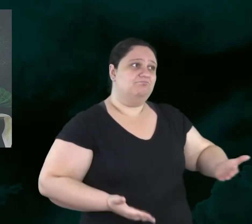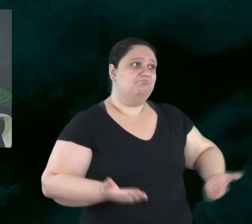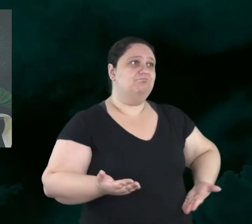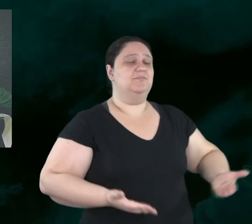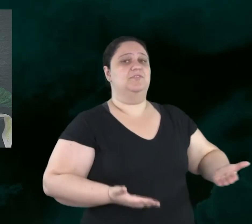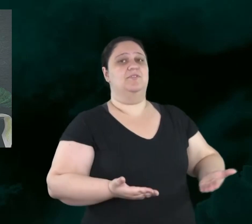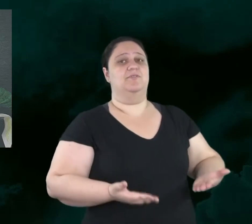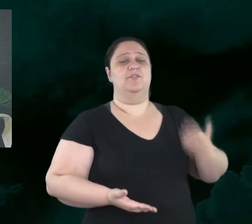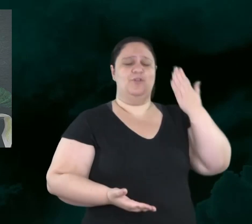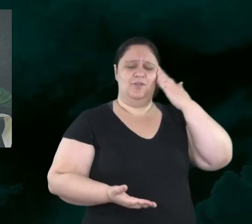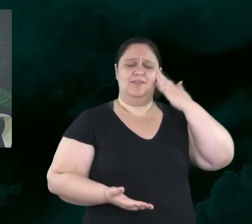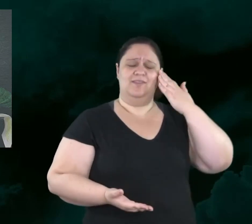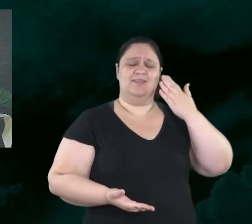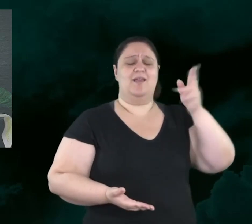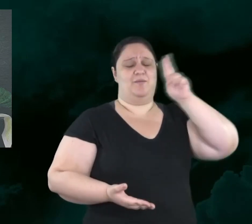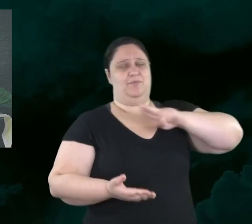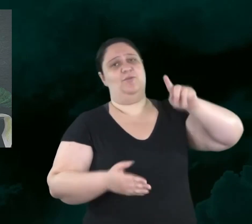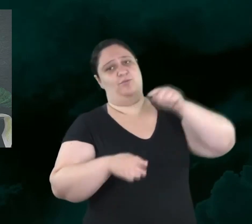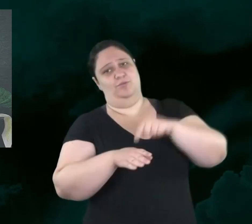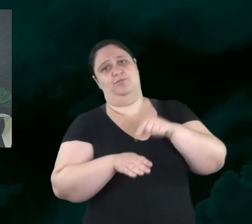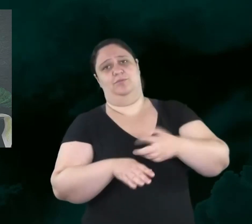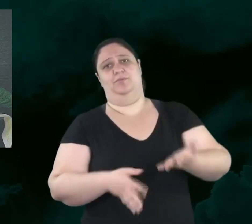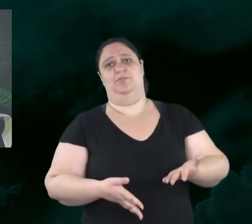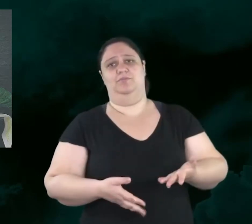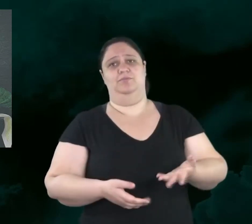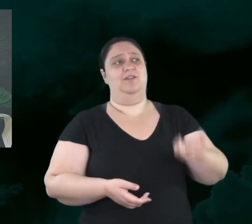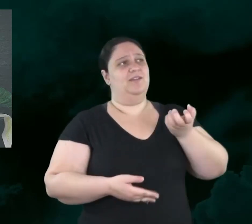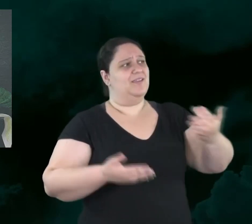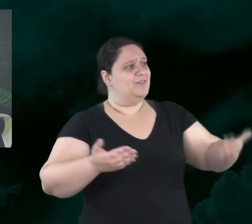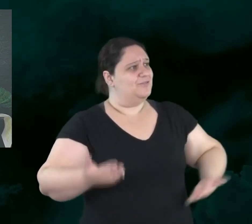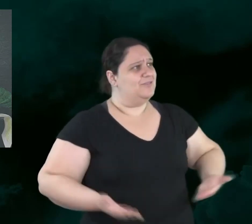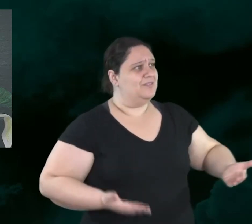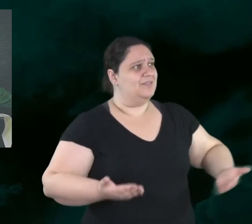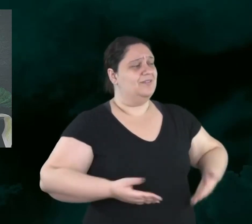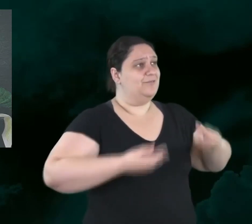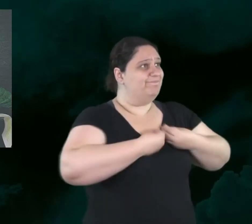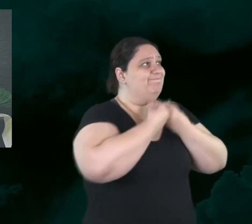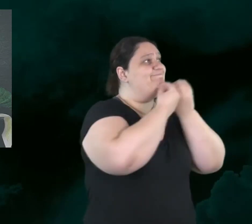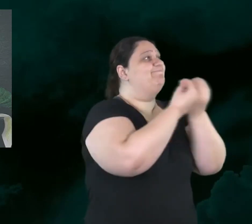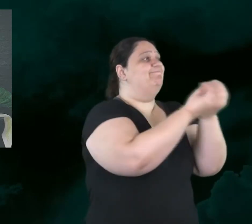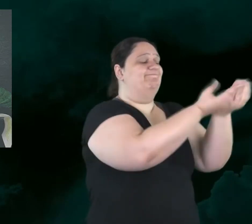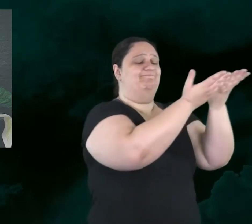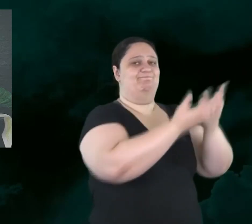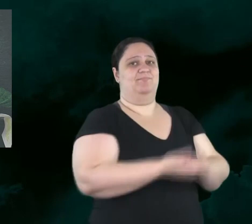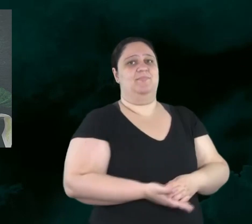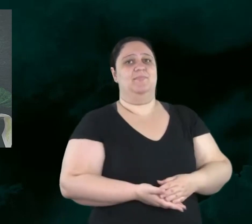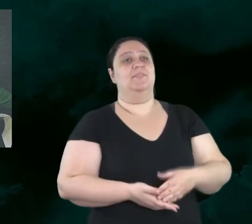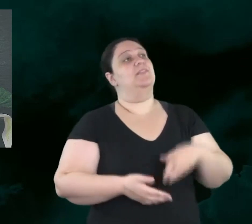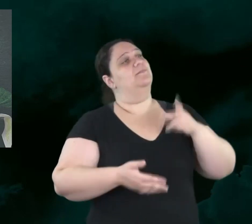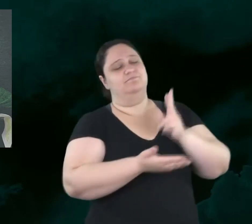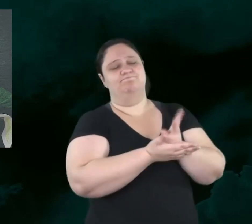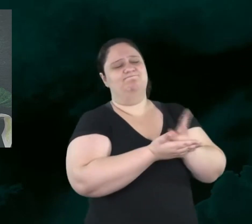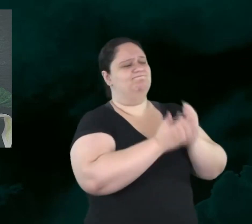uso tudo isso para te servir. Eu quero servir ao Senhor com todas as minhas forças, né? Então eu orava ao Senhor, tinha fé que o Senhor